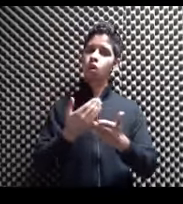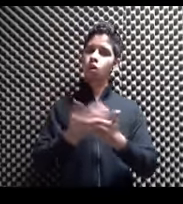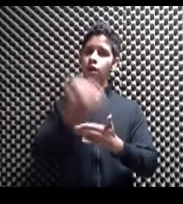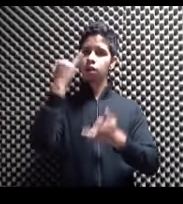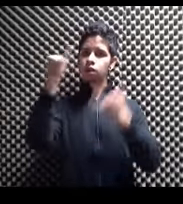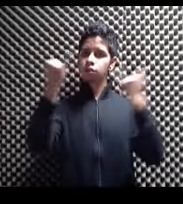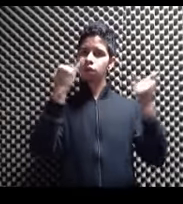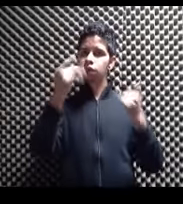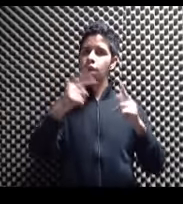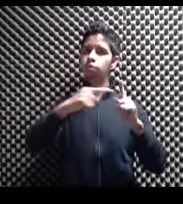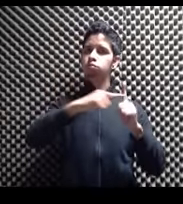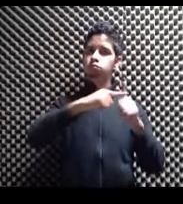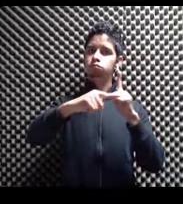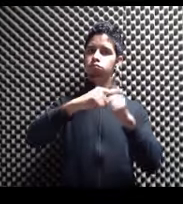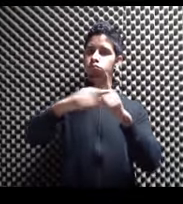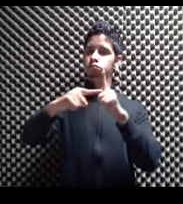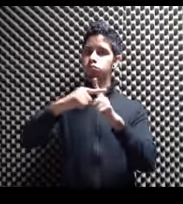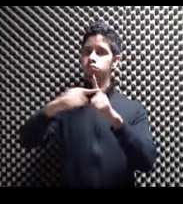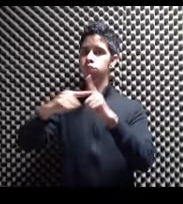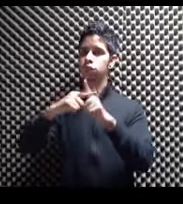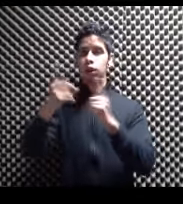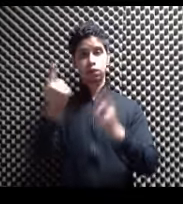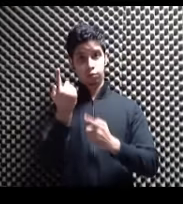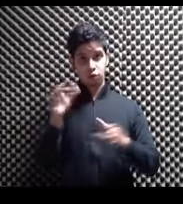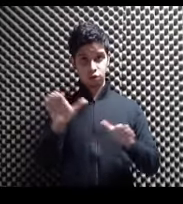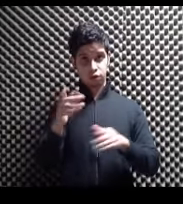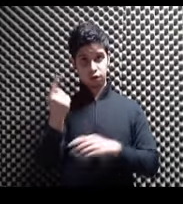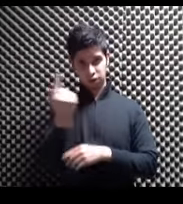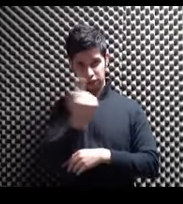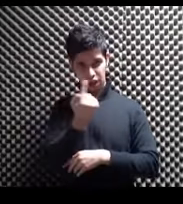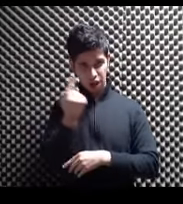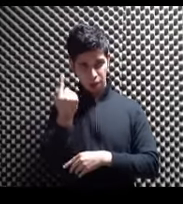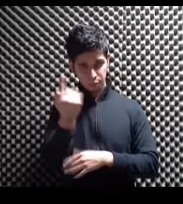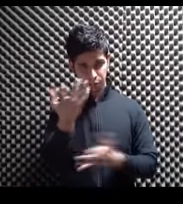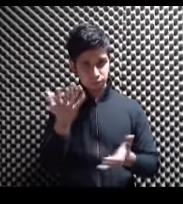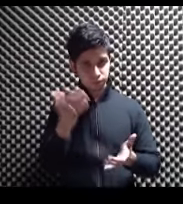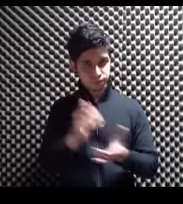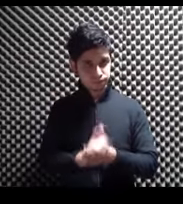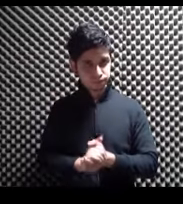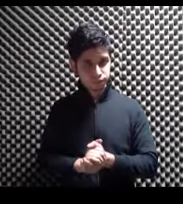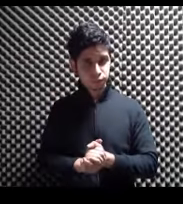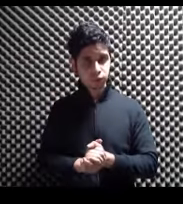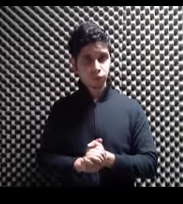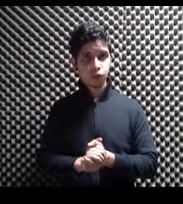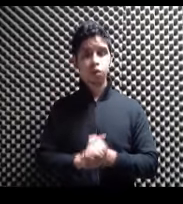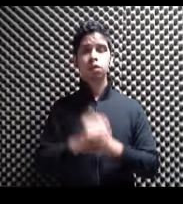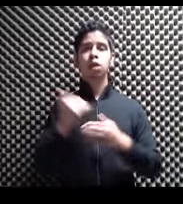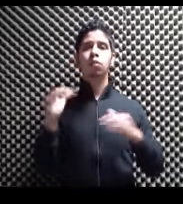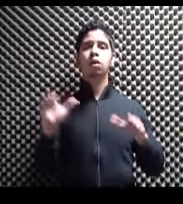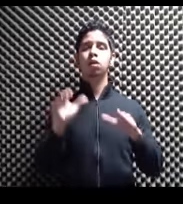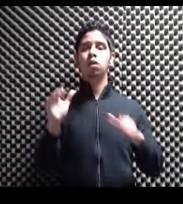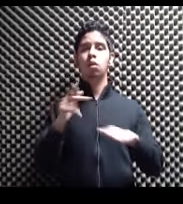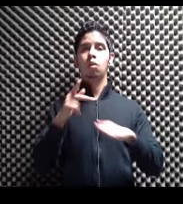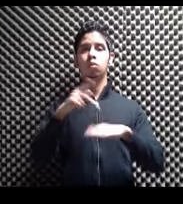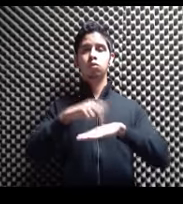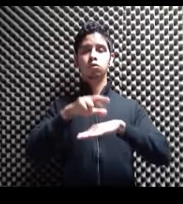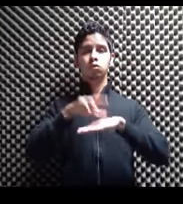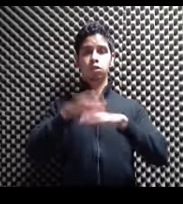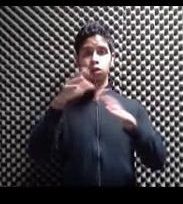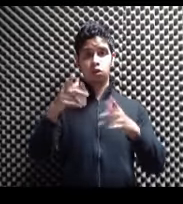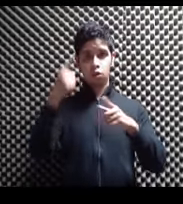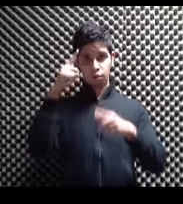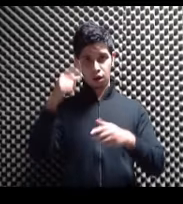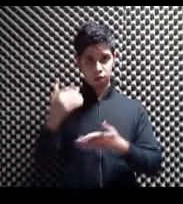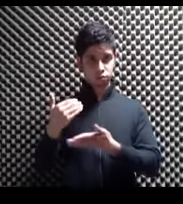hecho desde siempre. Gracias. De lo que debemos hacer los puertorriqueños para aunar esfuerzo para crear un país